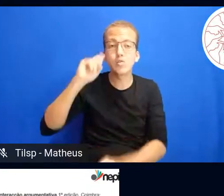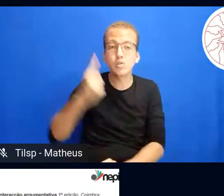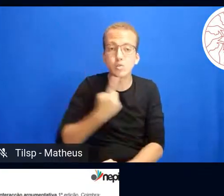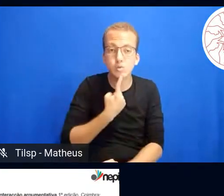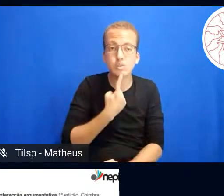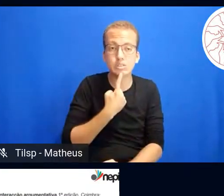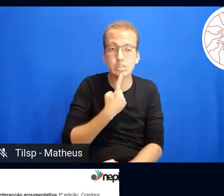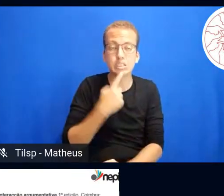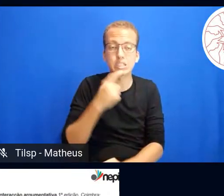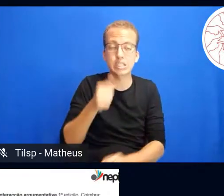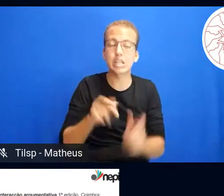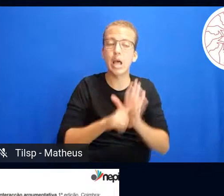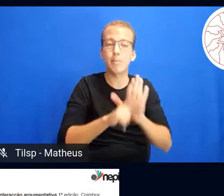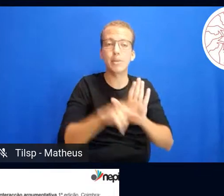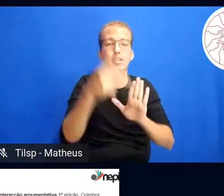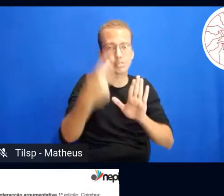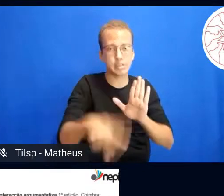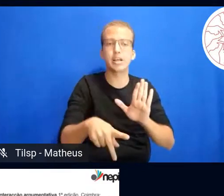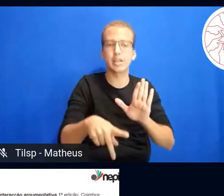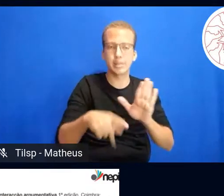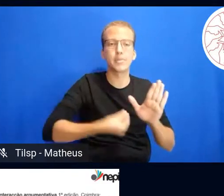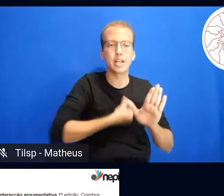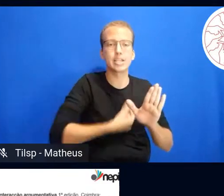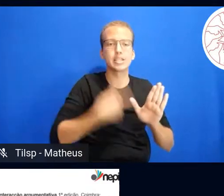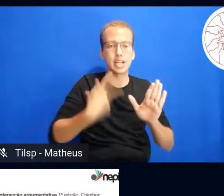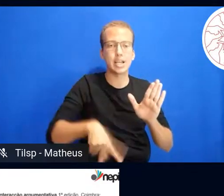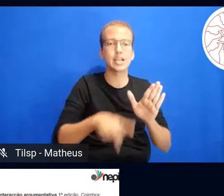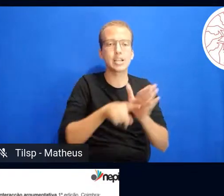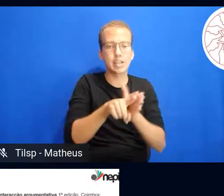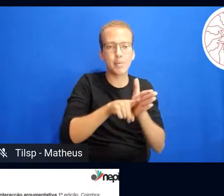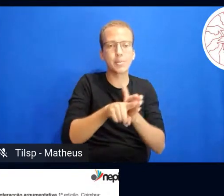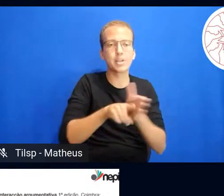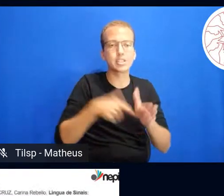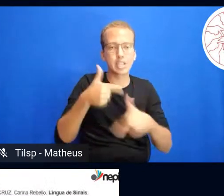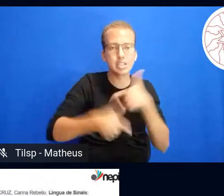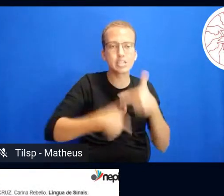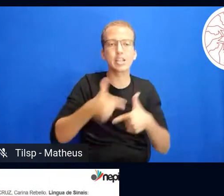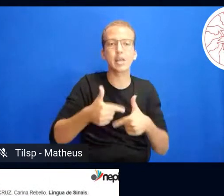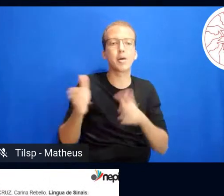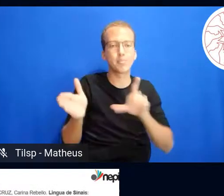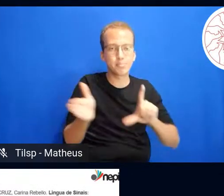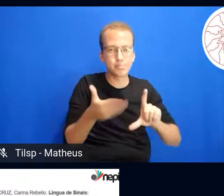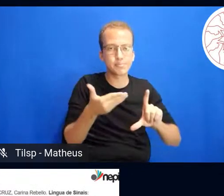representados nesse trabalho. Próximo slide, por favor.